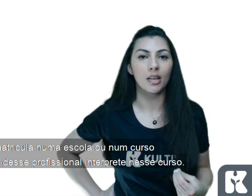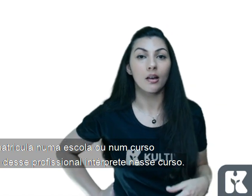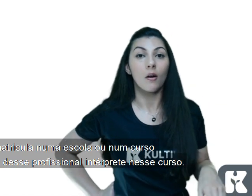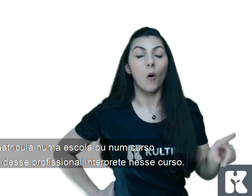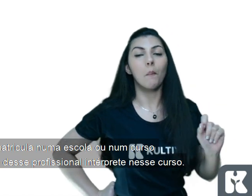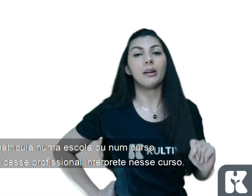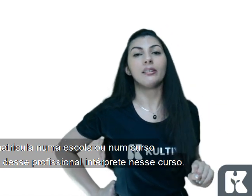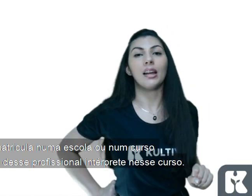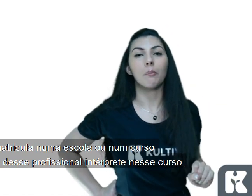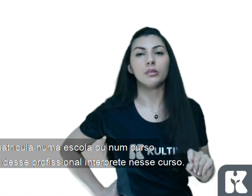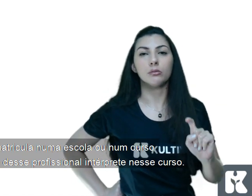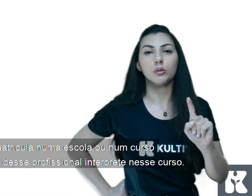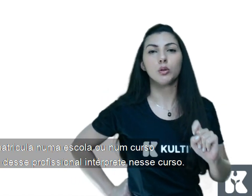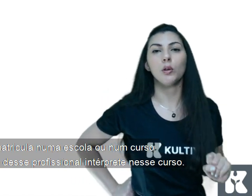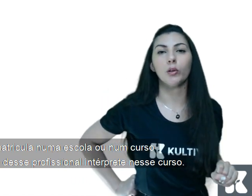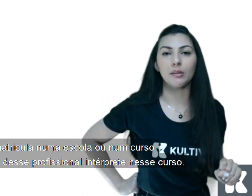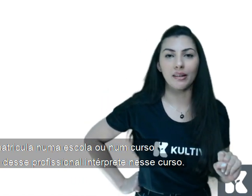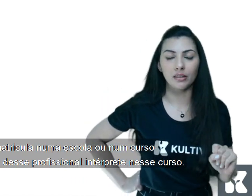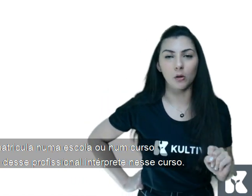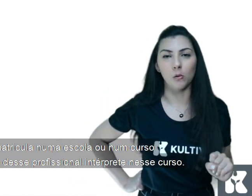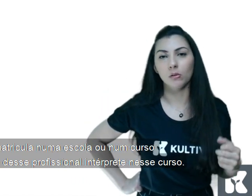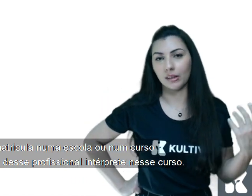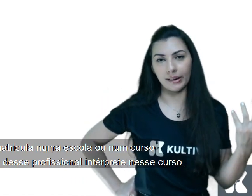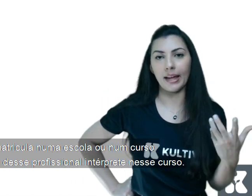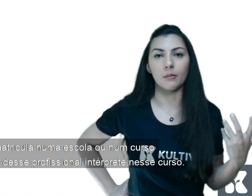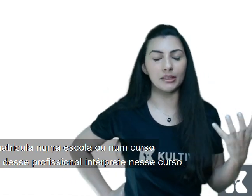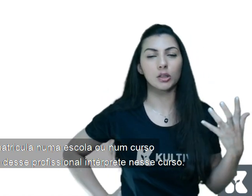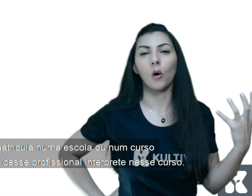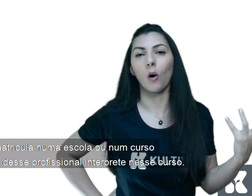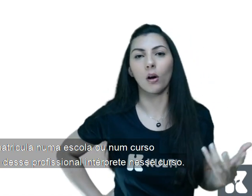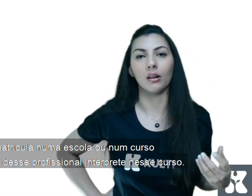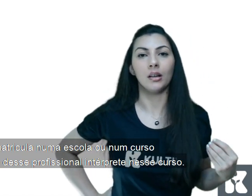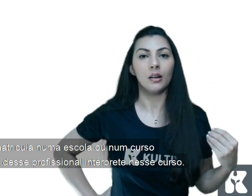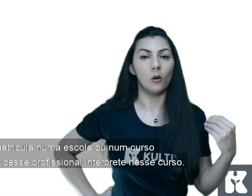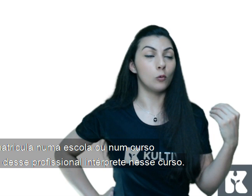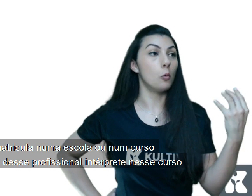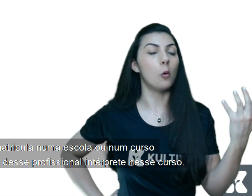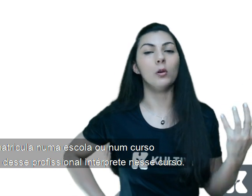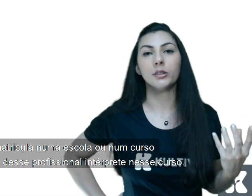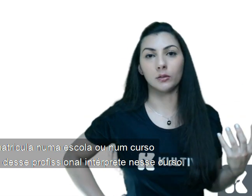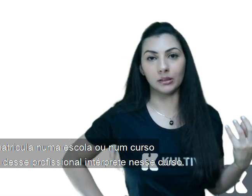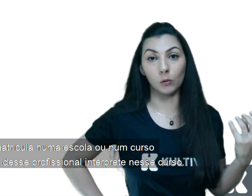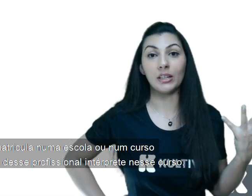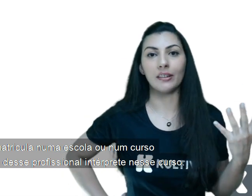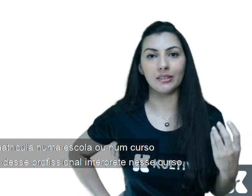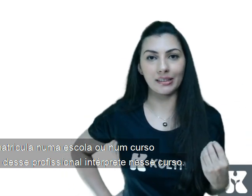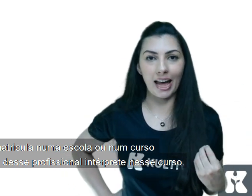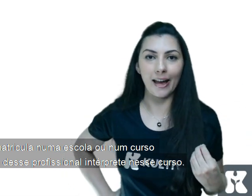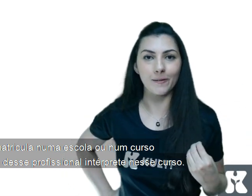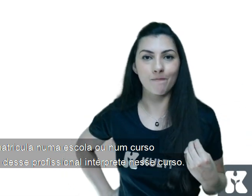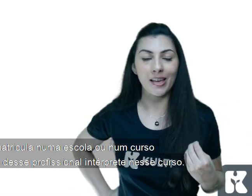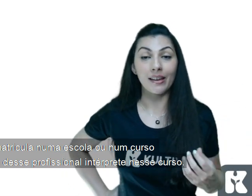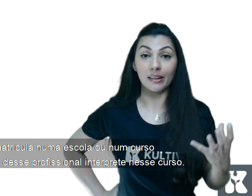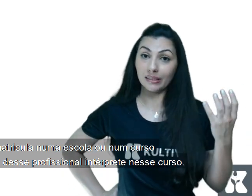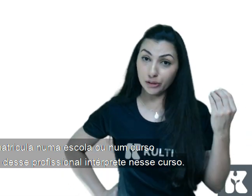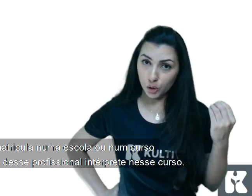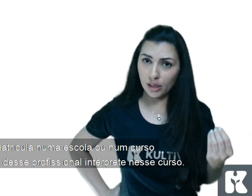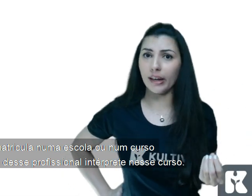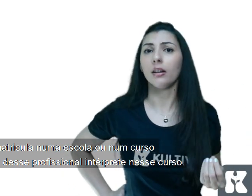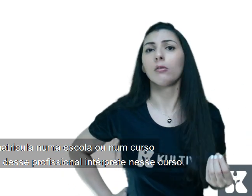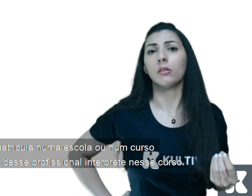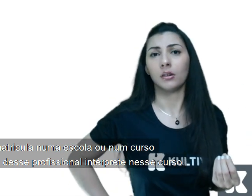né? Ou, por exemplo, se um surdo se matricula, né, numa escola ou num curso universitário, ele